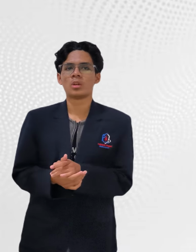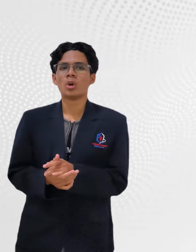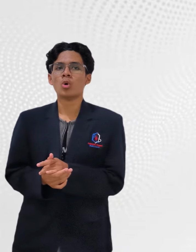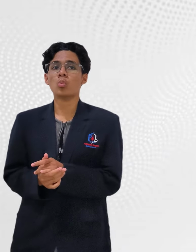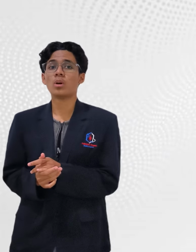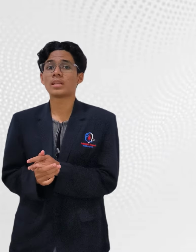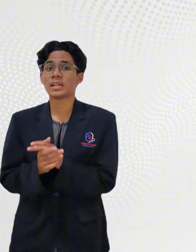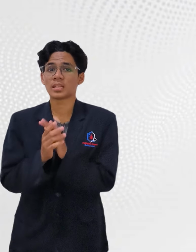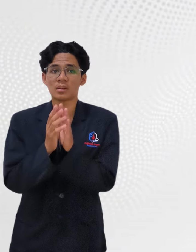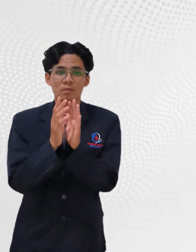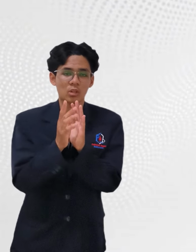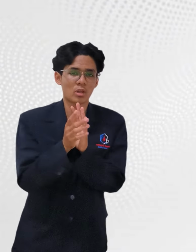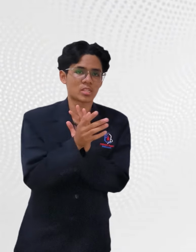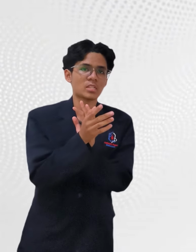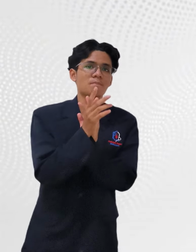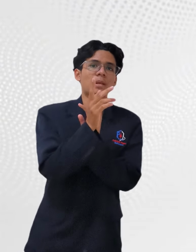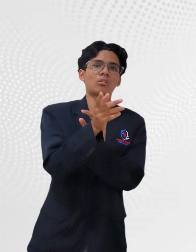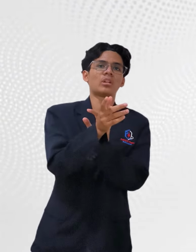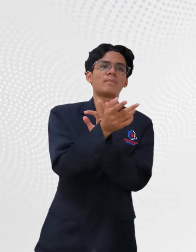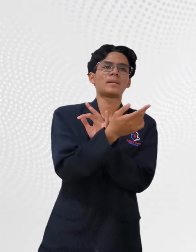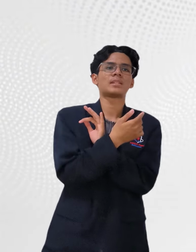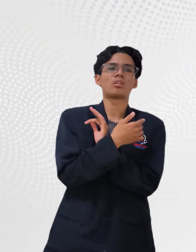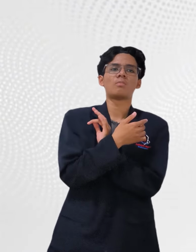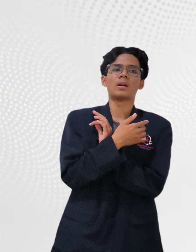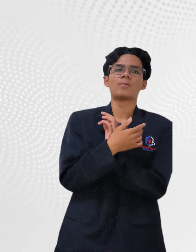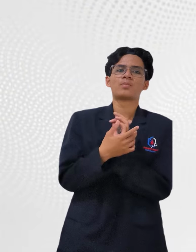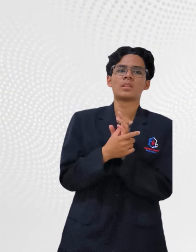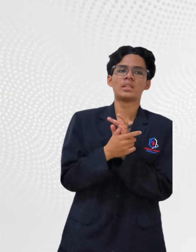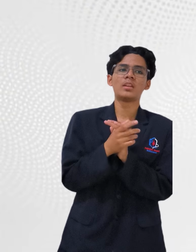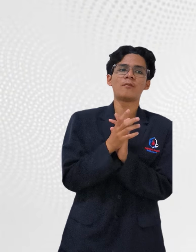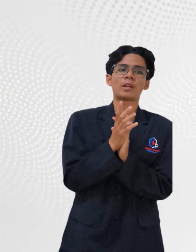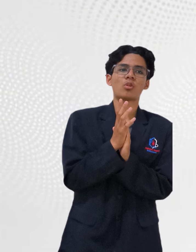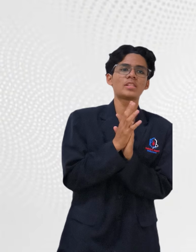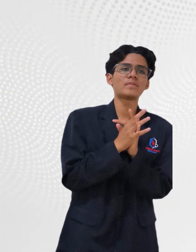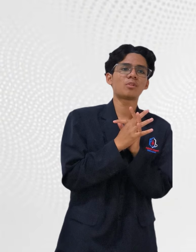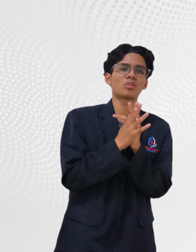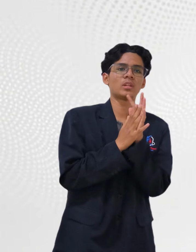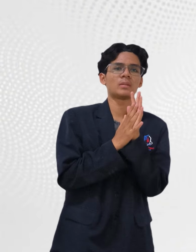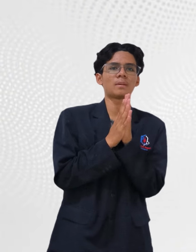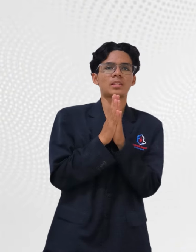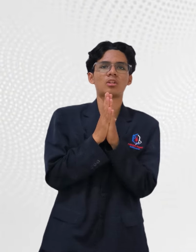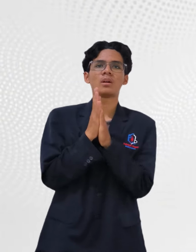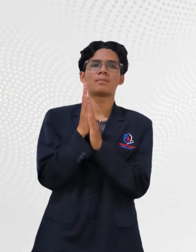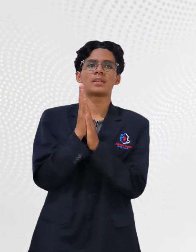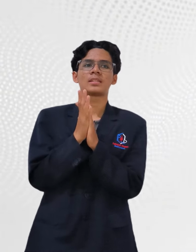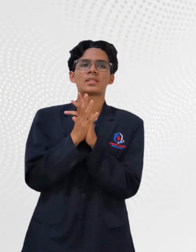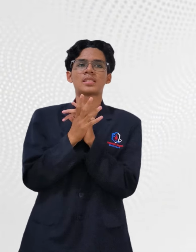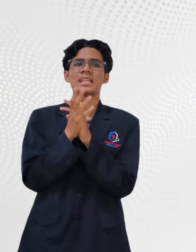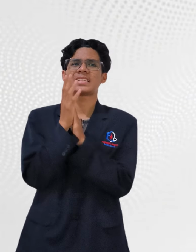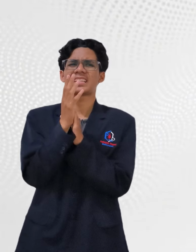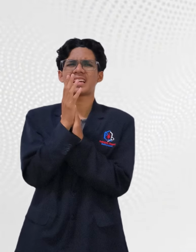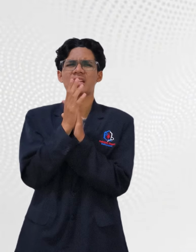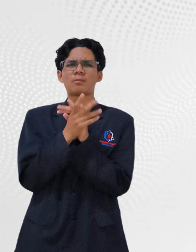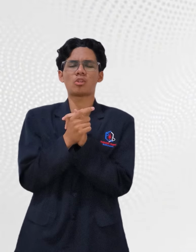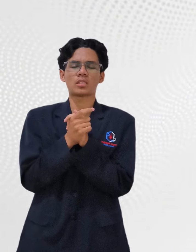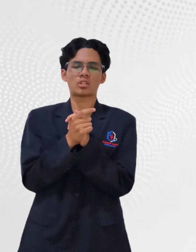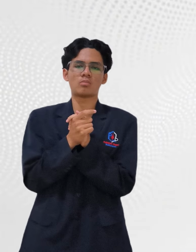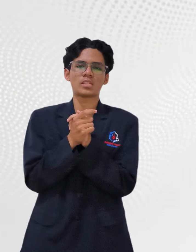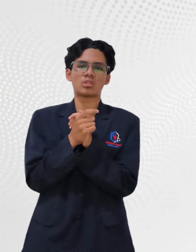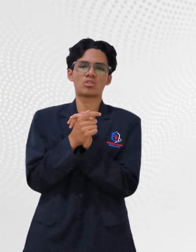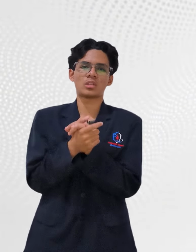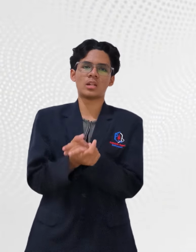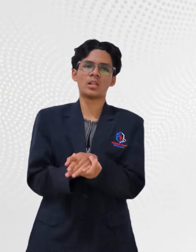sirkuit. Hubungan antara frekuensi, periode, panjang gelombang. Jadi frekuensi, periode, dan panjang gelombang saling terkait dalam